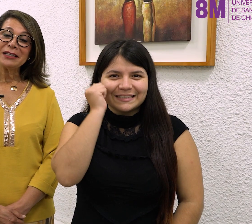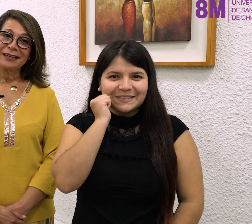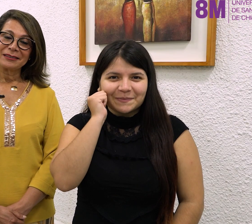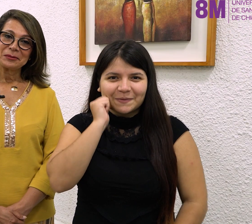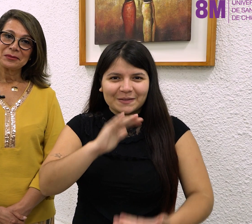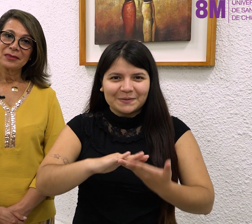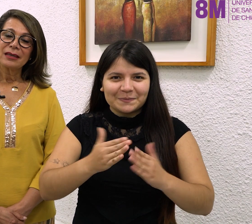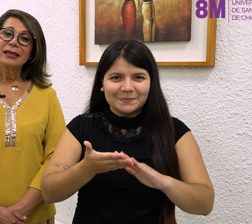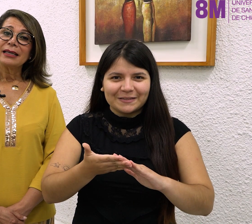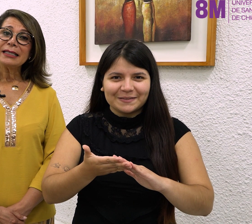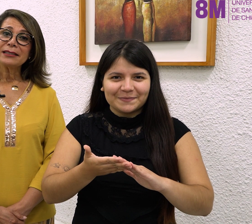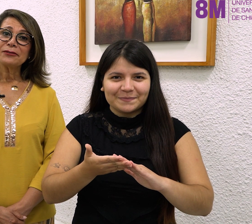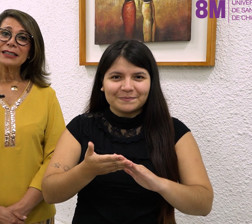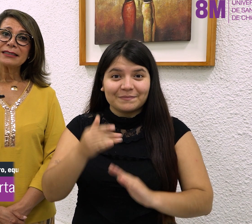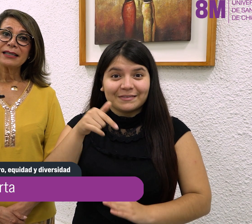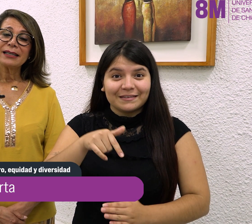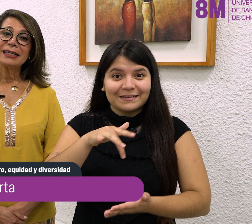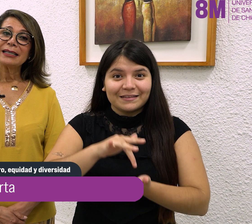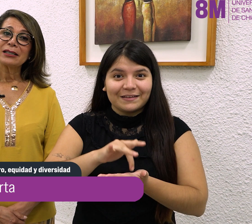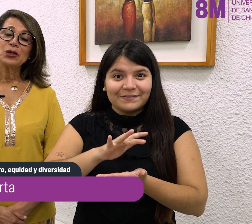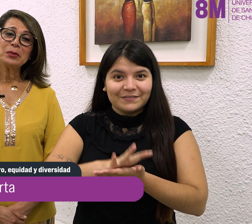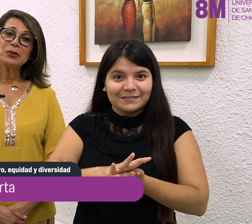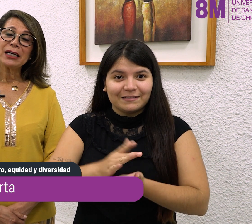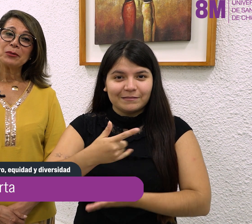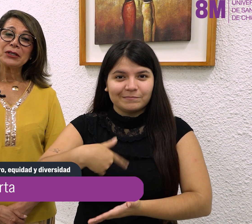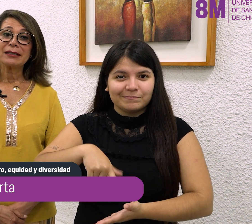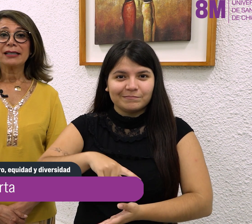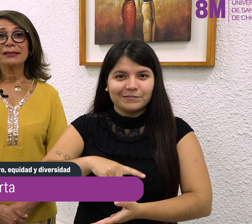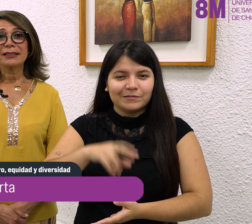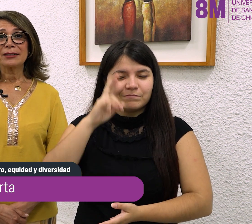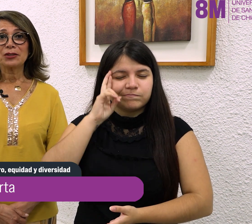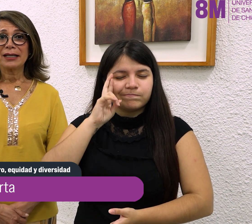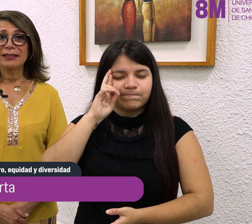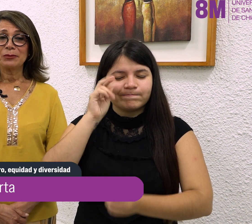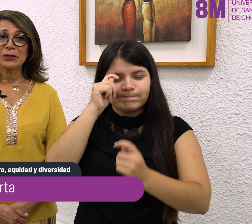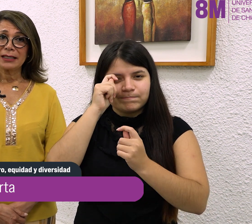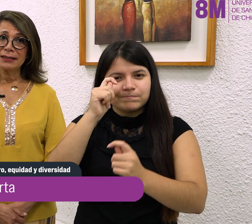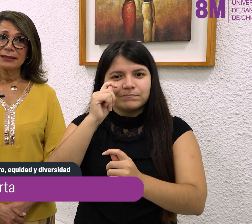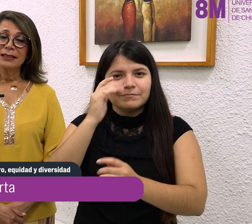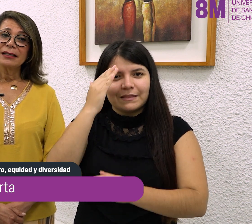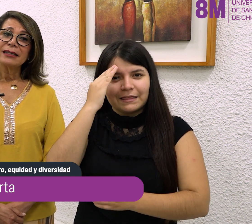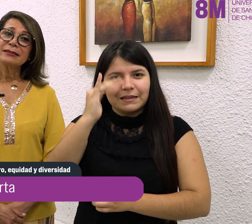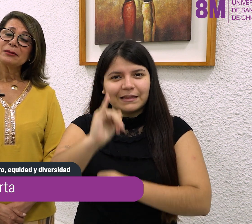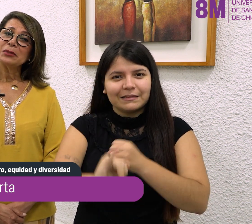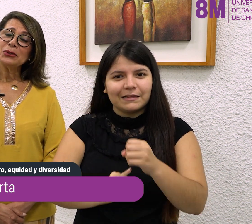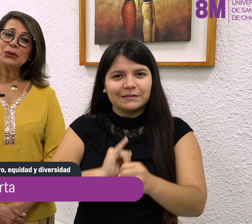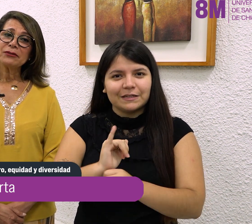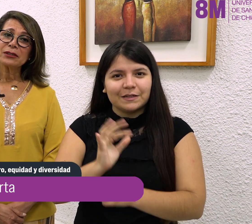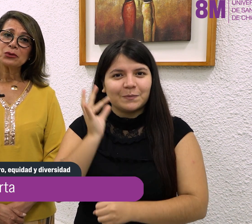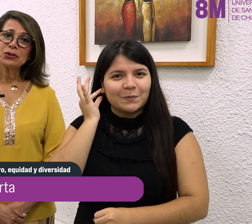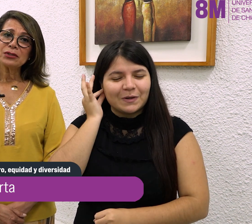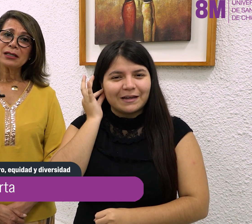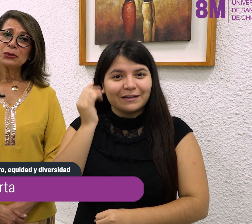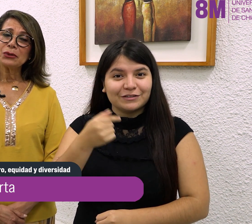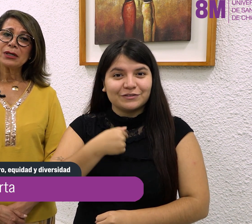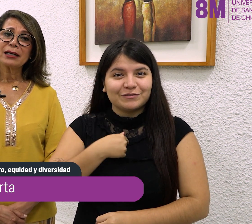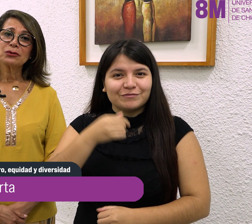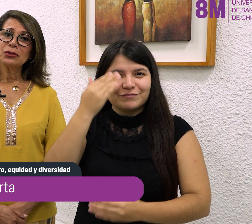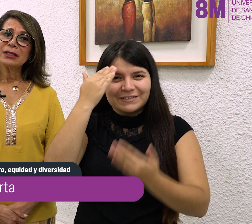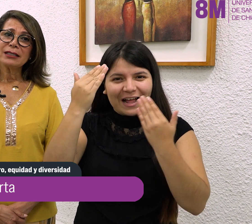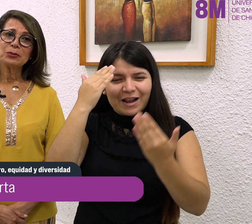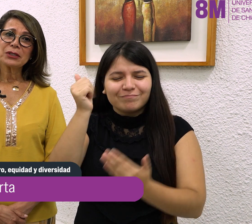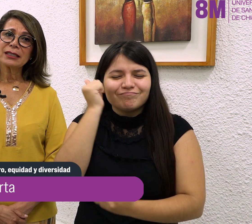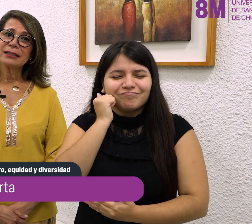Estimada comunidad, en esta fecha en la que conmemoramos el Día Internacional de la Mujer, les envío un afectuoso saludo